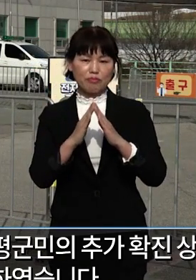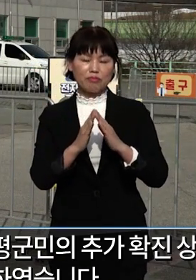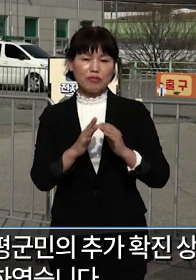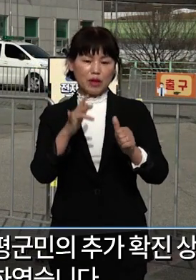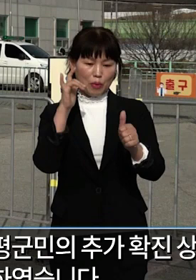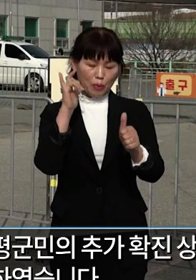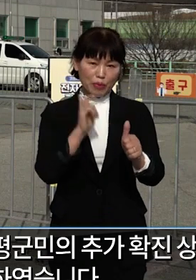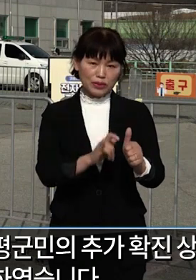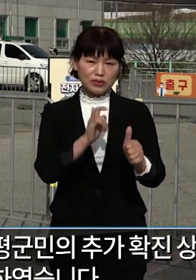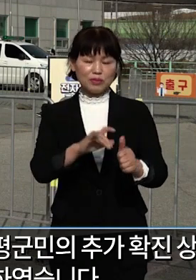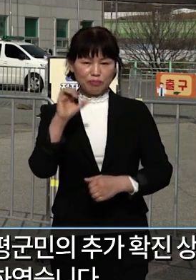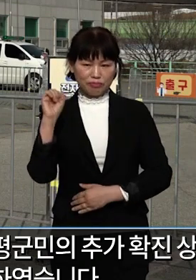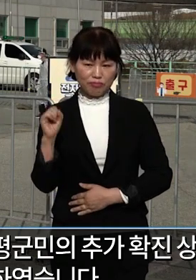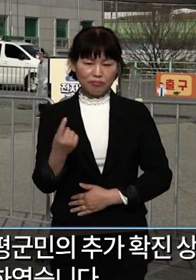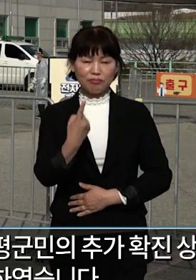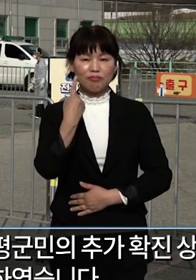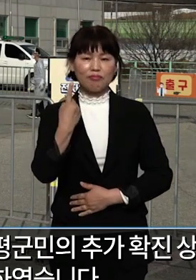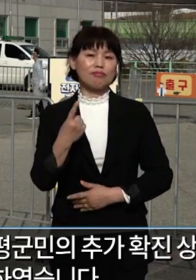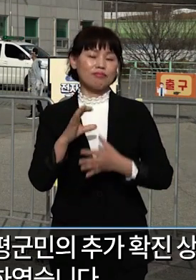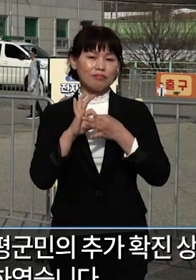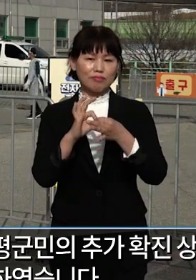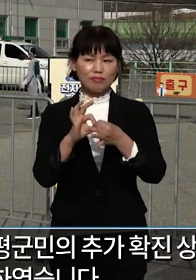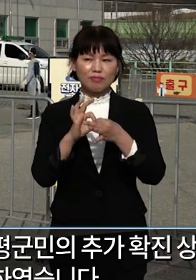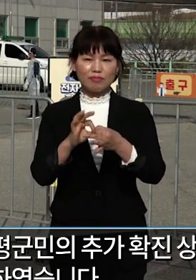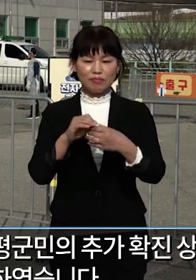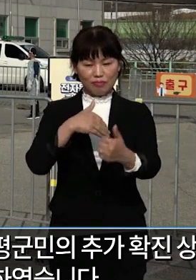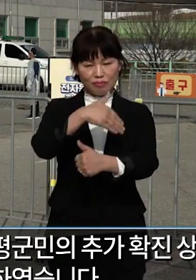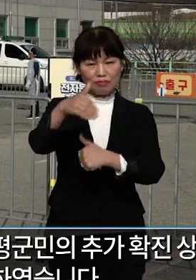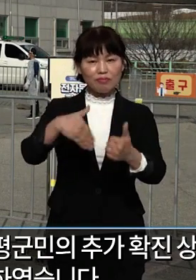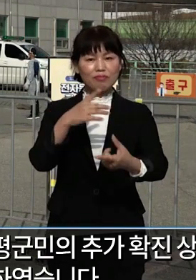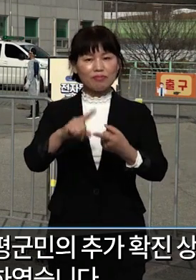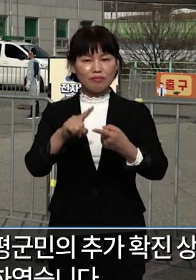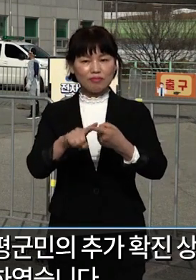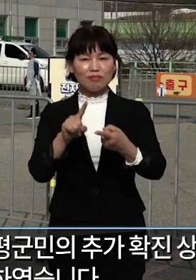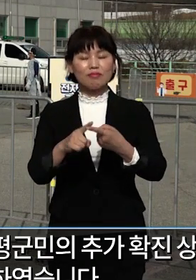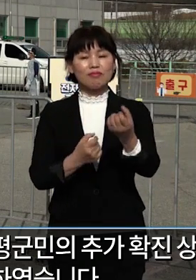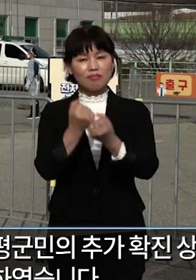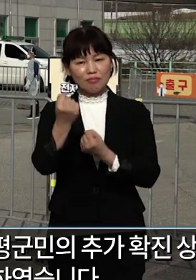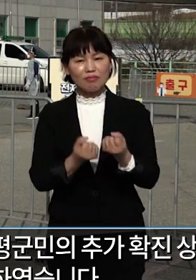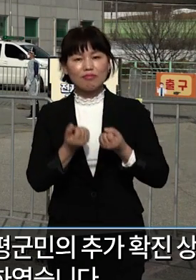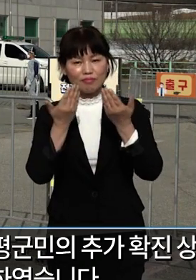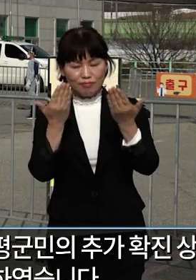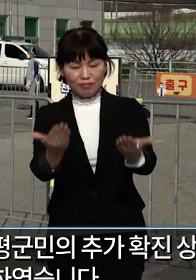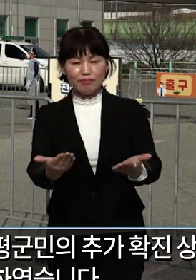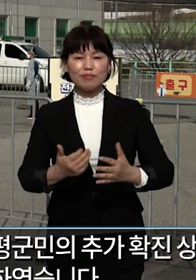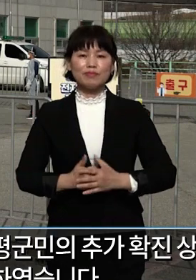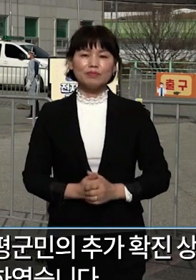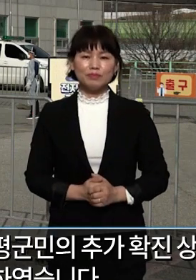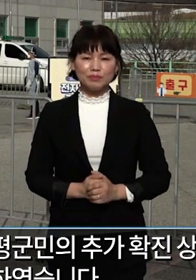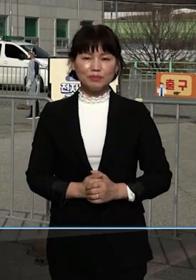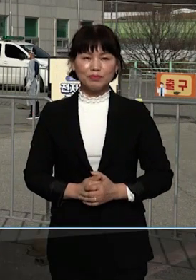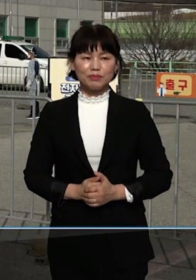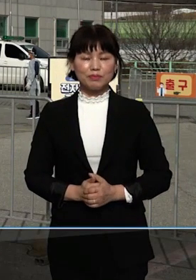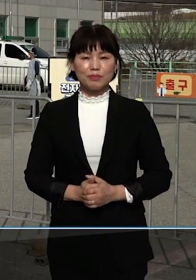확진 상황과 군의 대처 방안에 대해 알려드리기 위해 이 자리에 섰습니다.